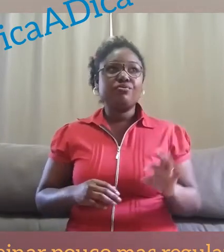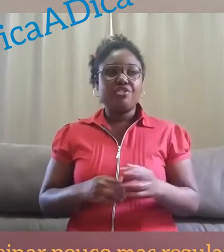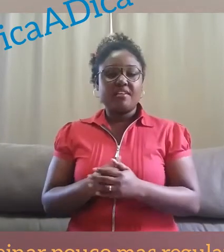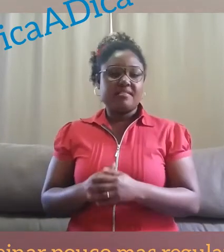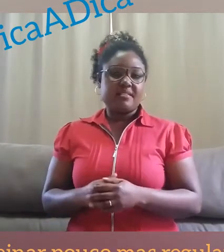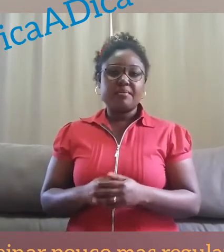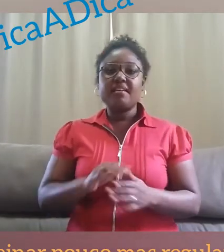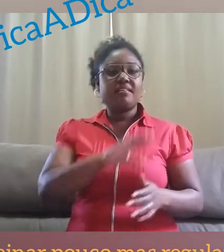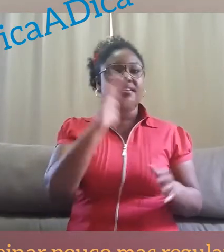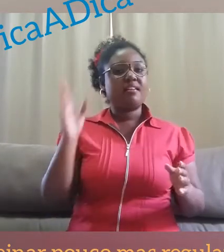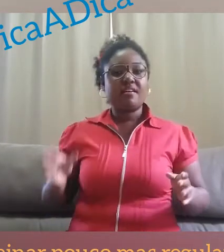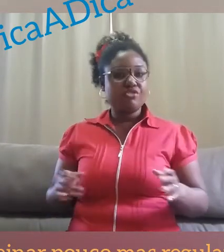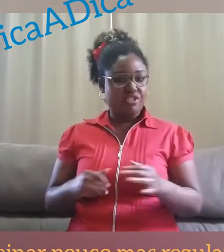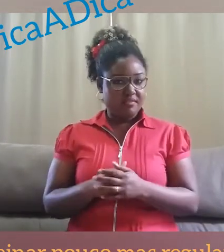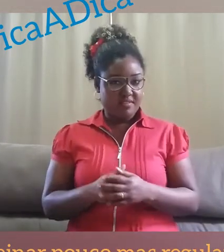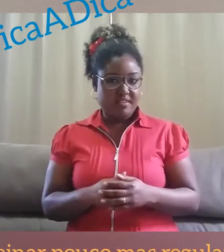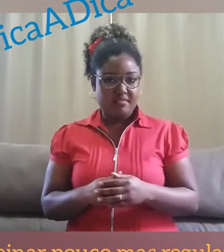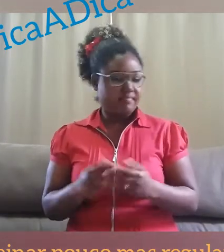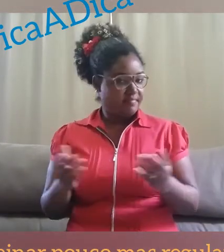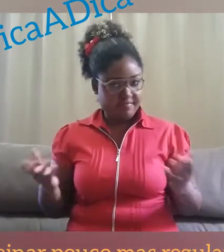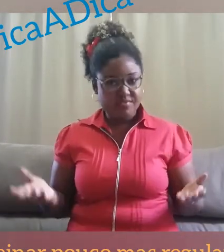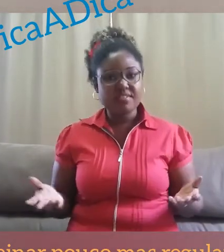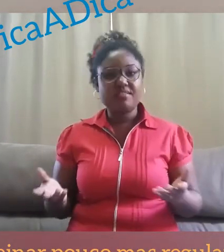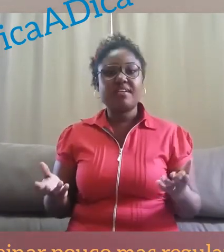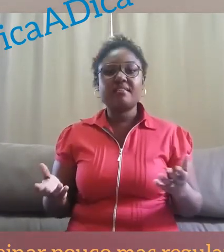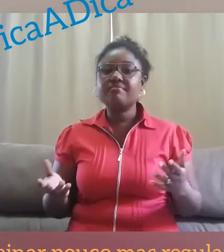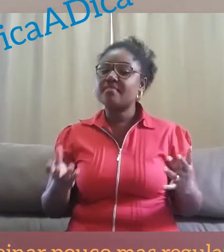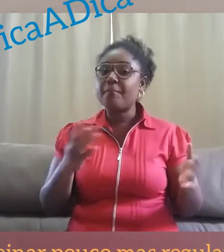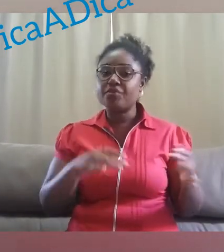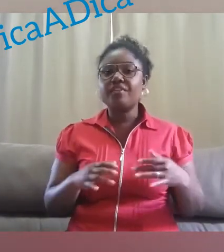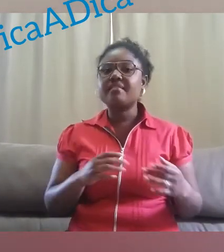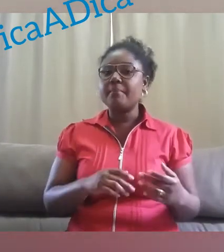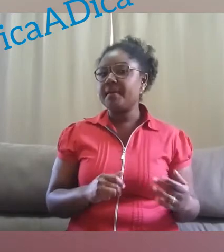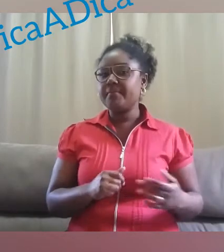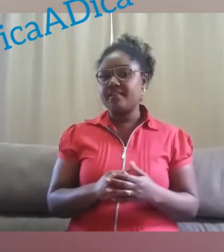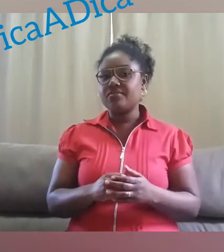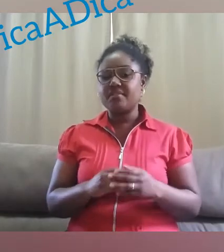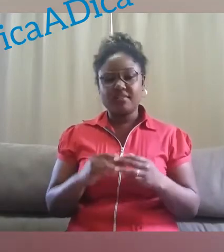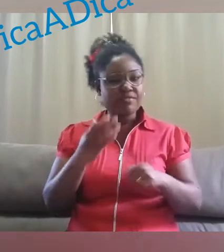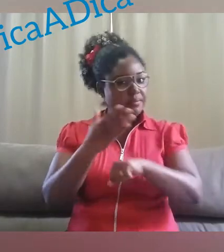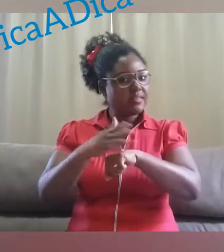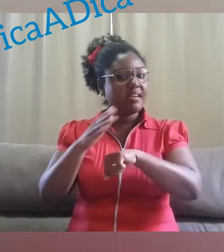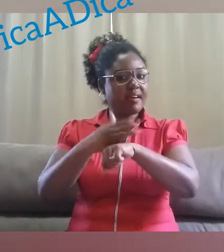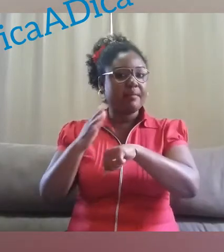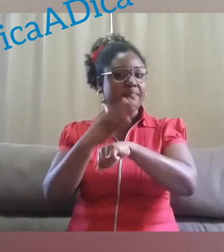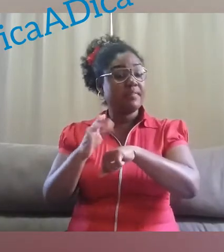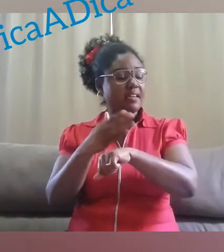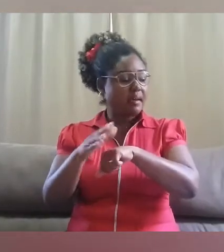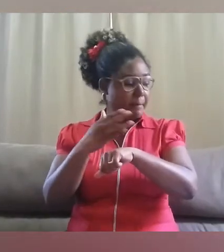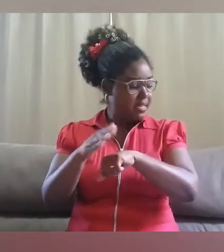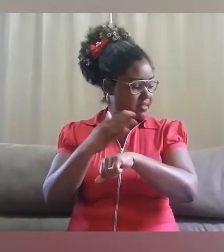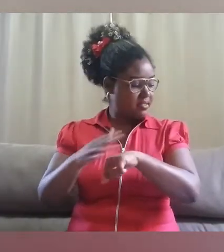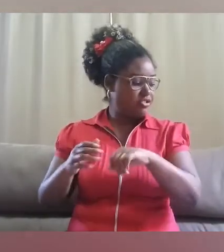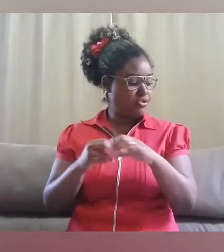um dia na semana e treinar o dia inteiro. Você vai aproveitar bem menos. Então vamos treinar. Treinar bastante